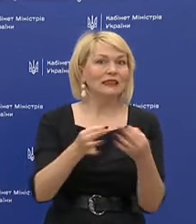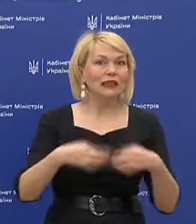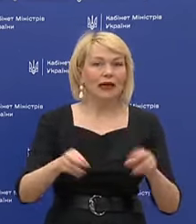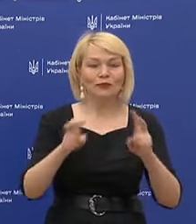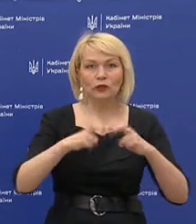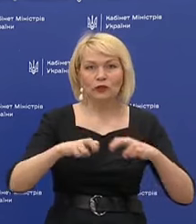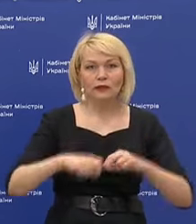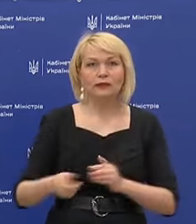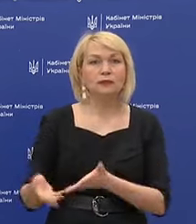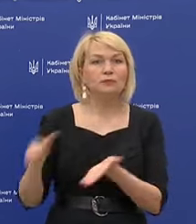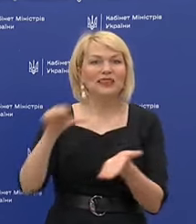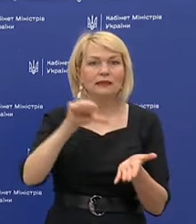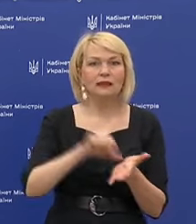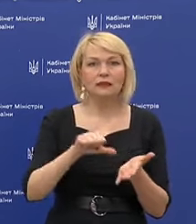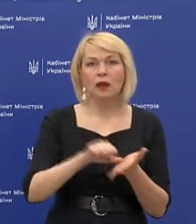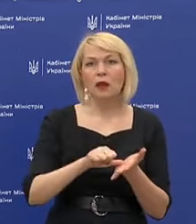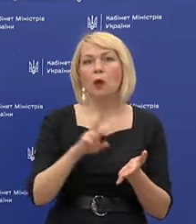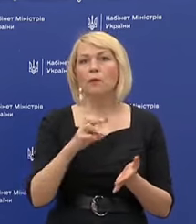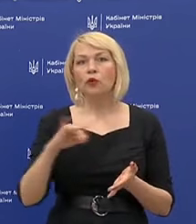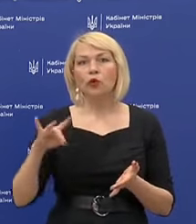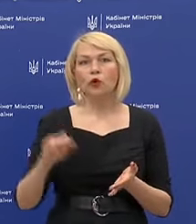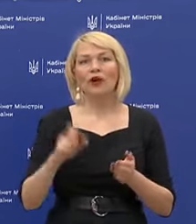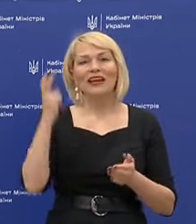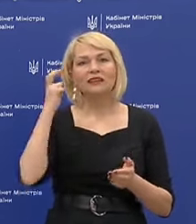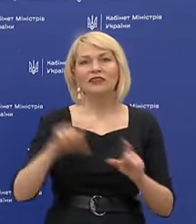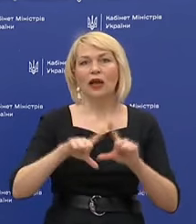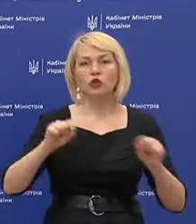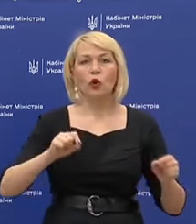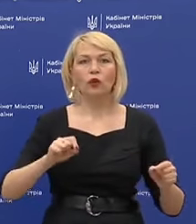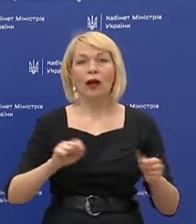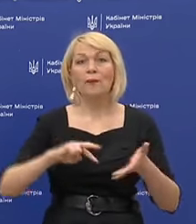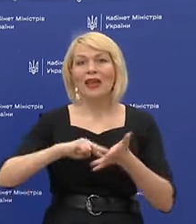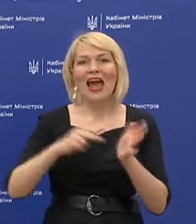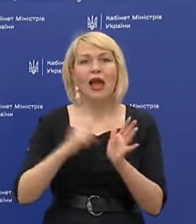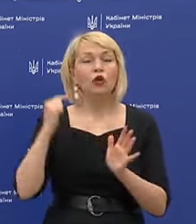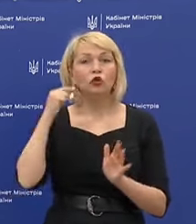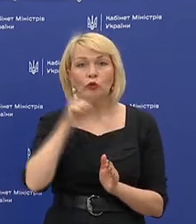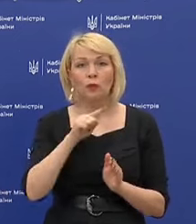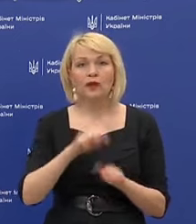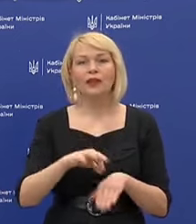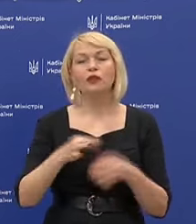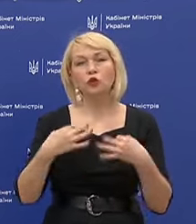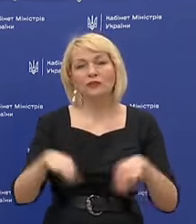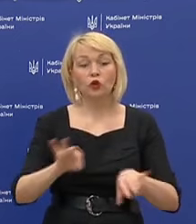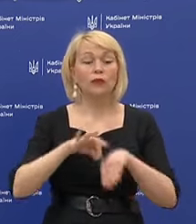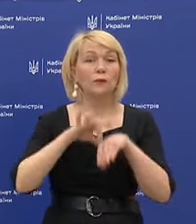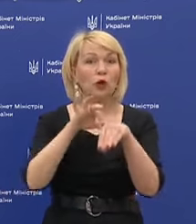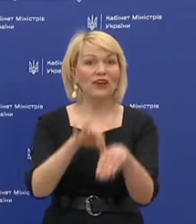з представниками бюро ВОЗ в Україні, Київської школи економіки, яка дозволить нам провести